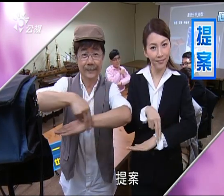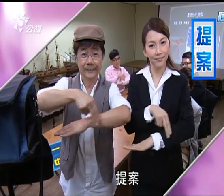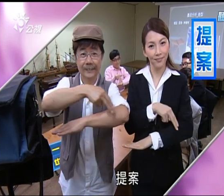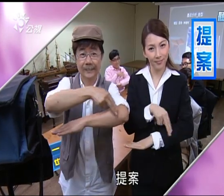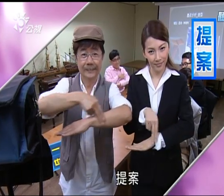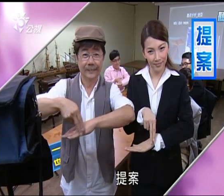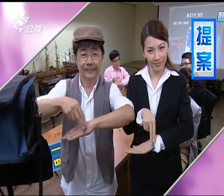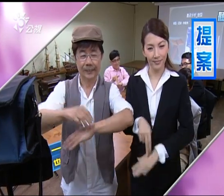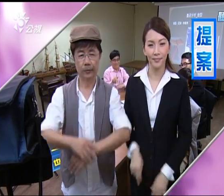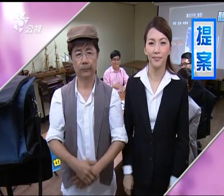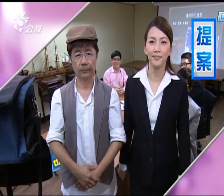提案，